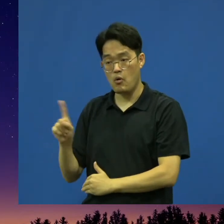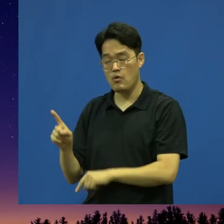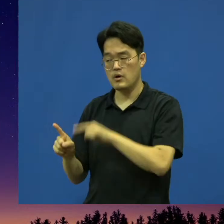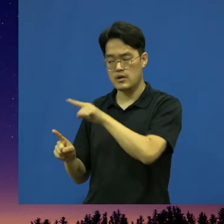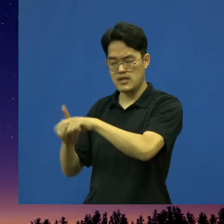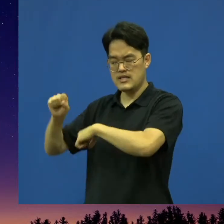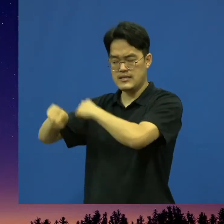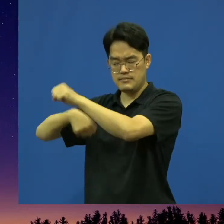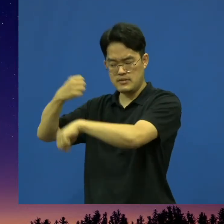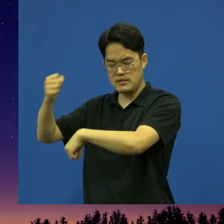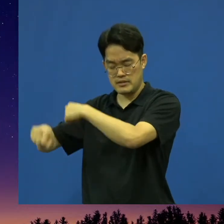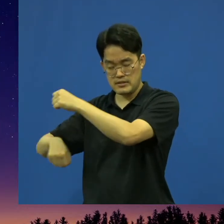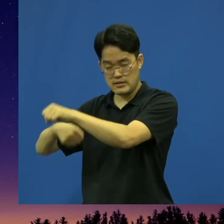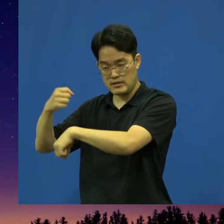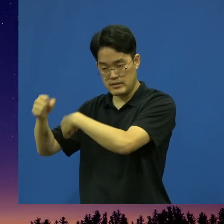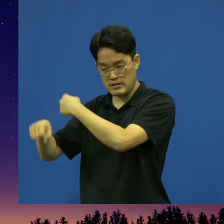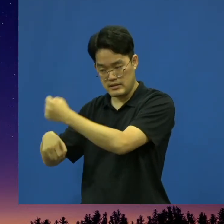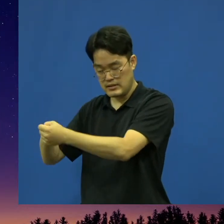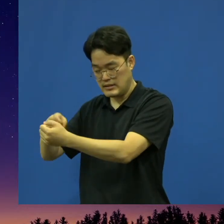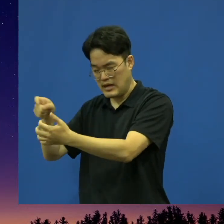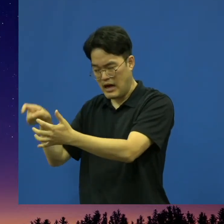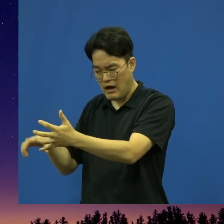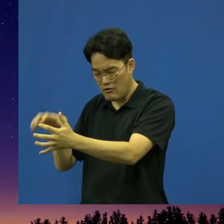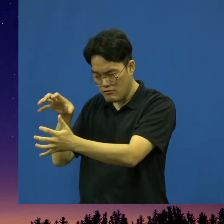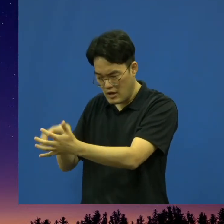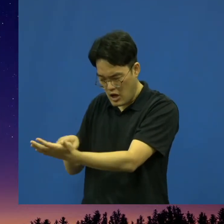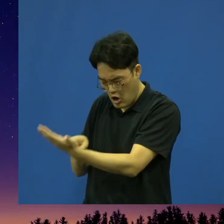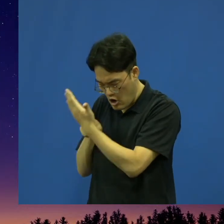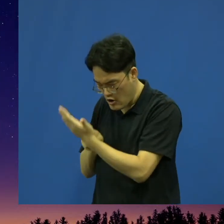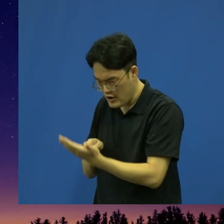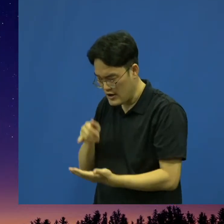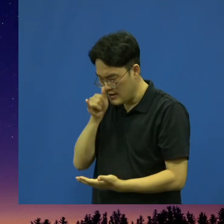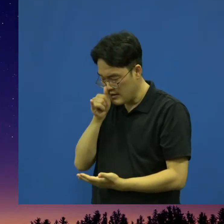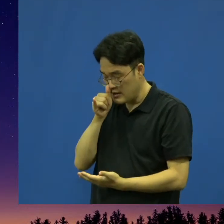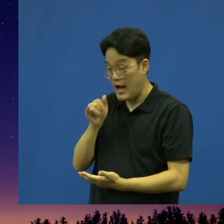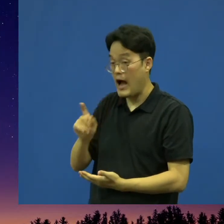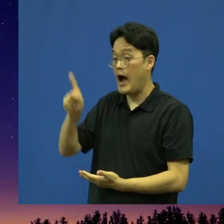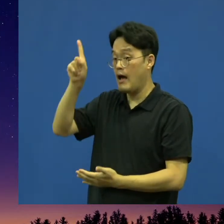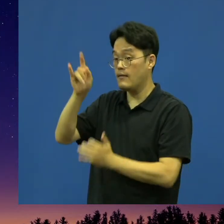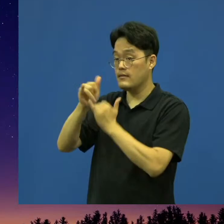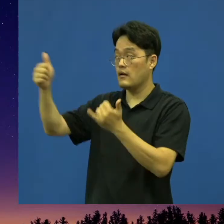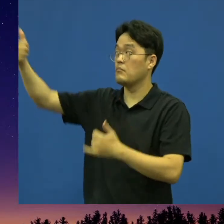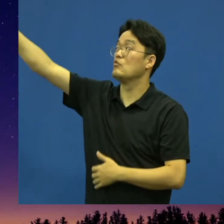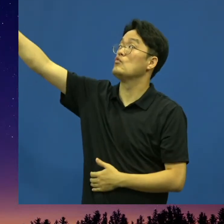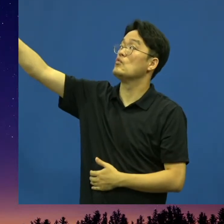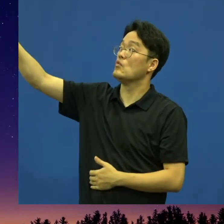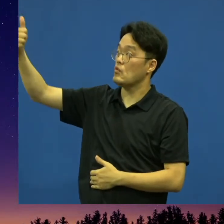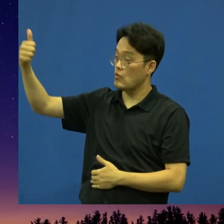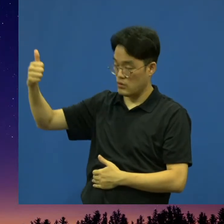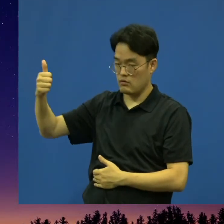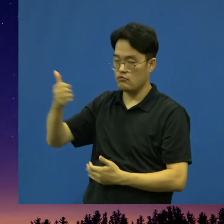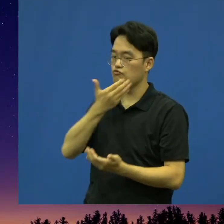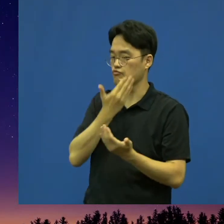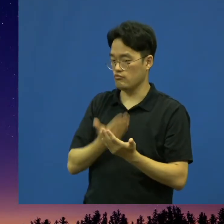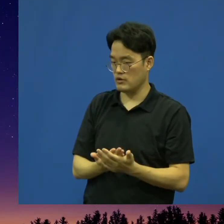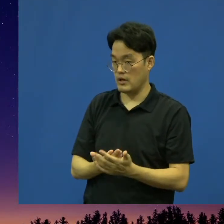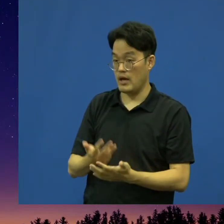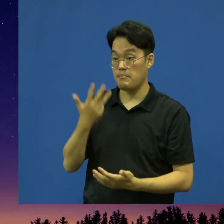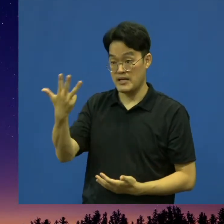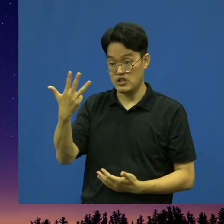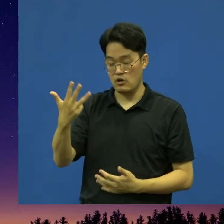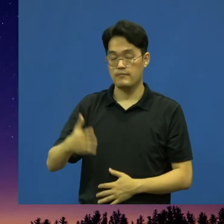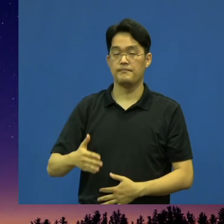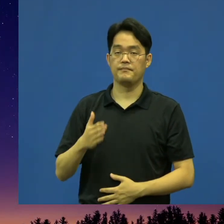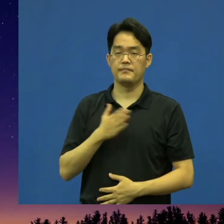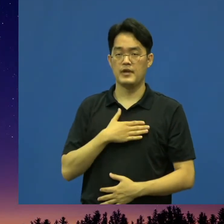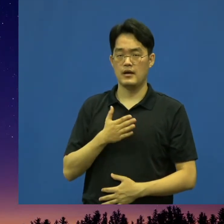아니라 넷째 짐승 가운데 나오는 한 인물이에요. 한번 보세요. 8절에 내가